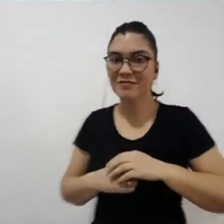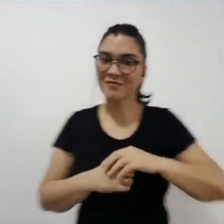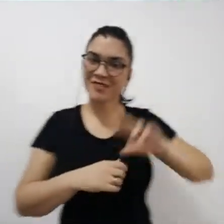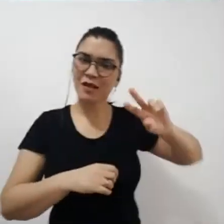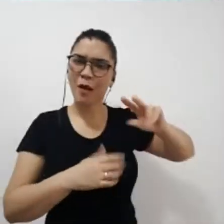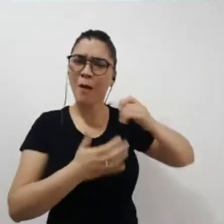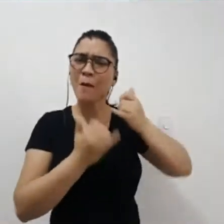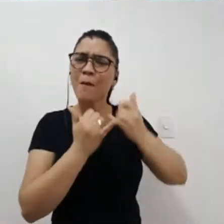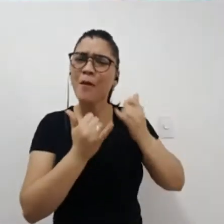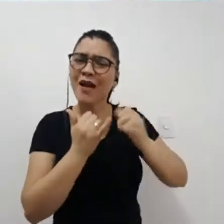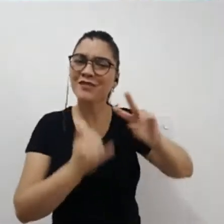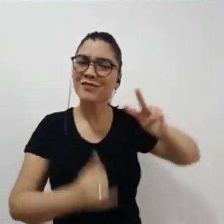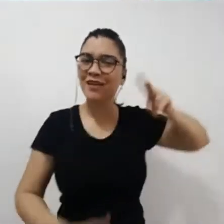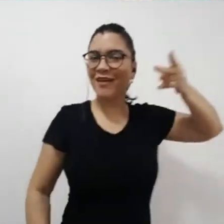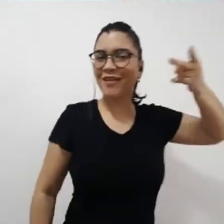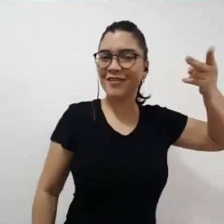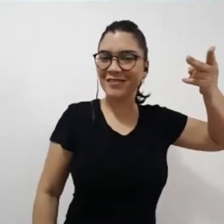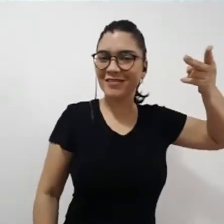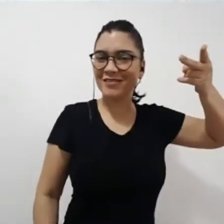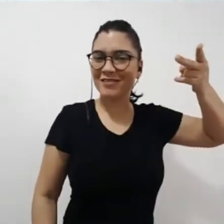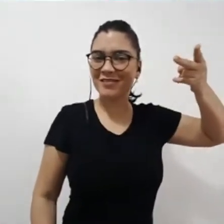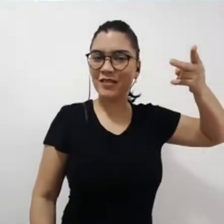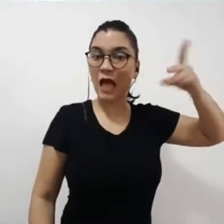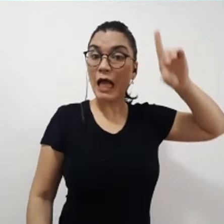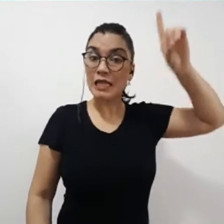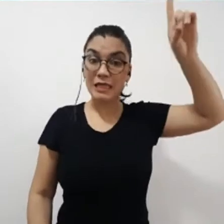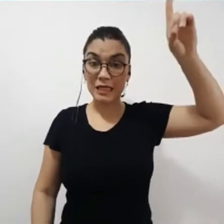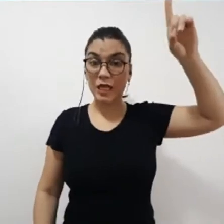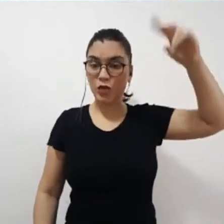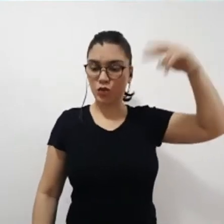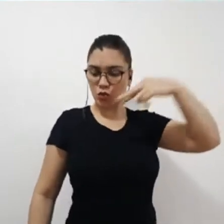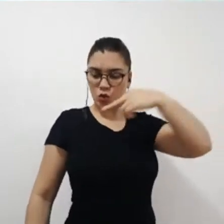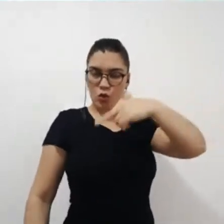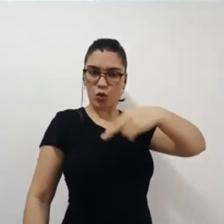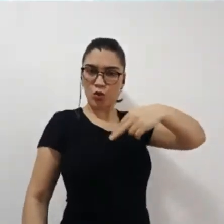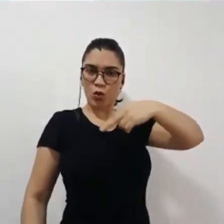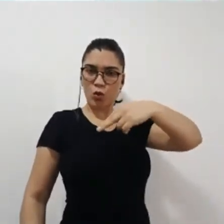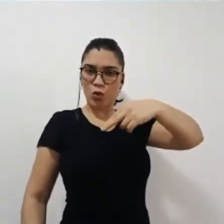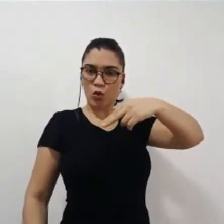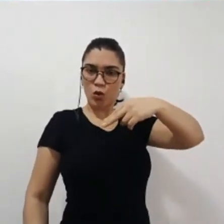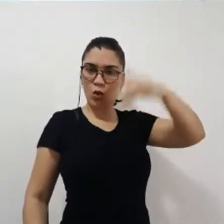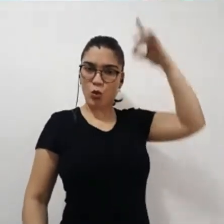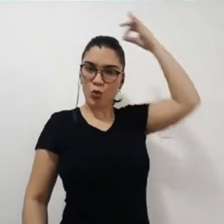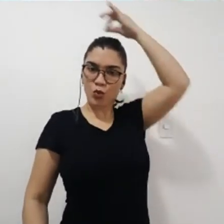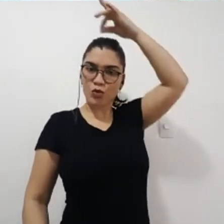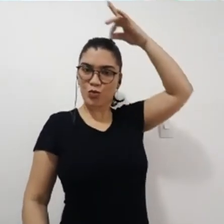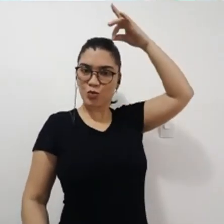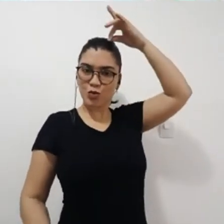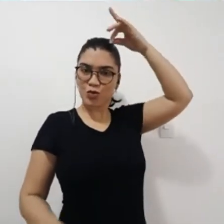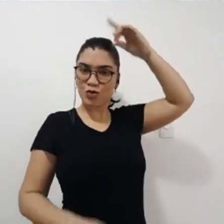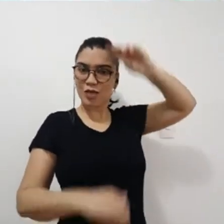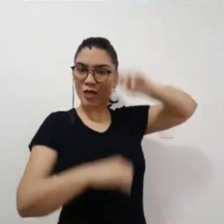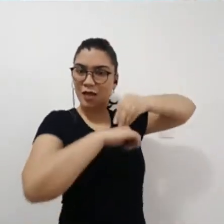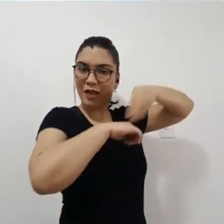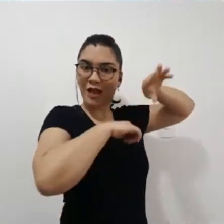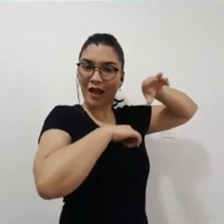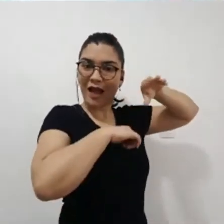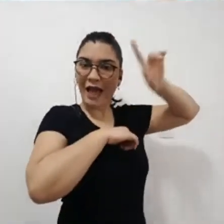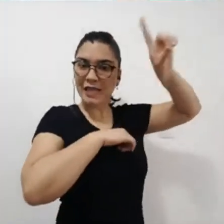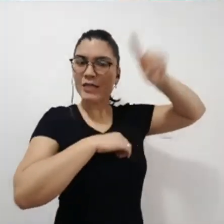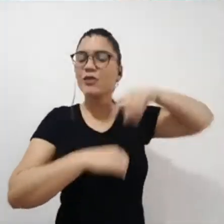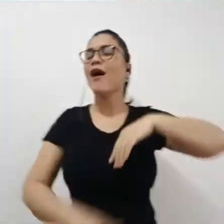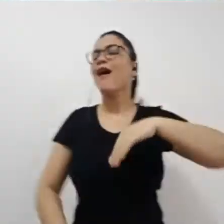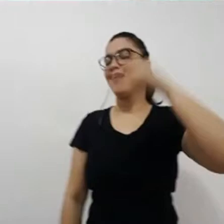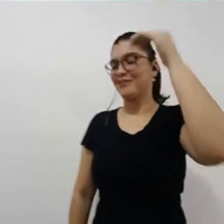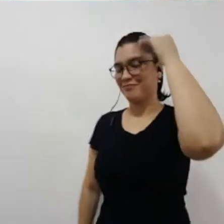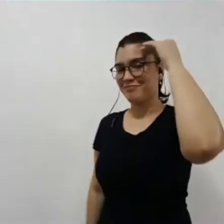é a intenção do Espírito. E é ele que, segundo Deus, intercede pelos santos. Olha só esse